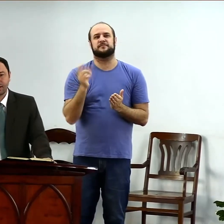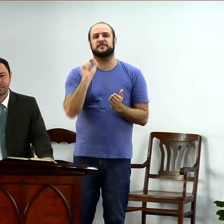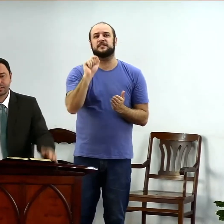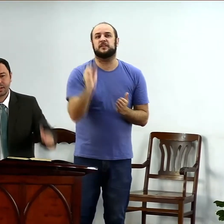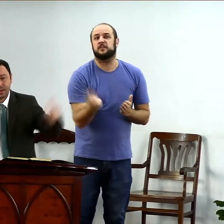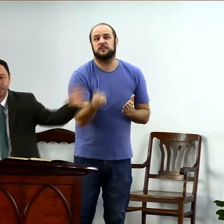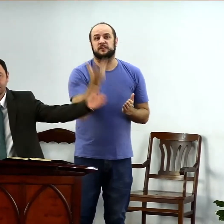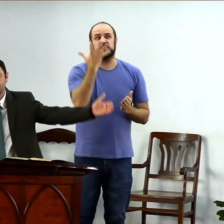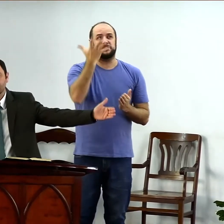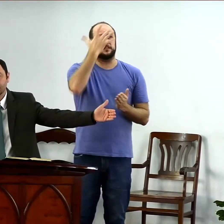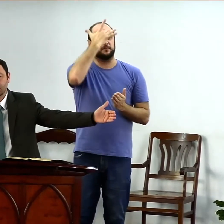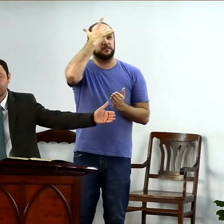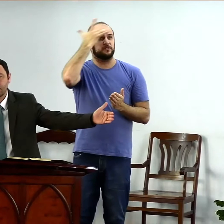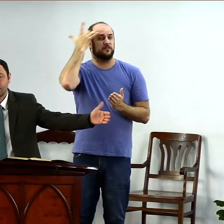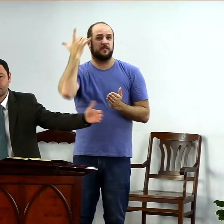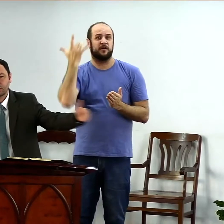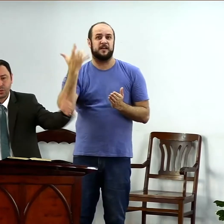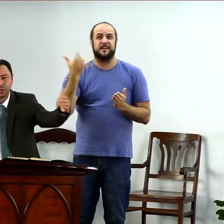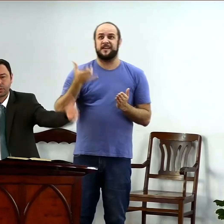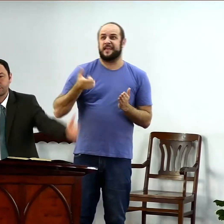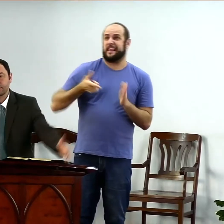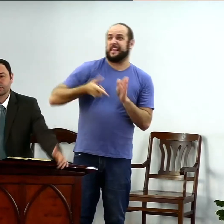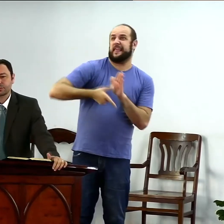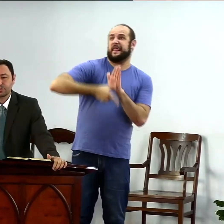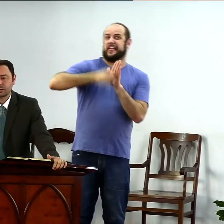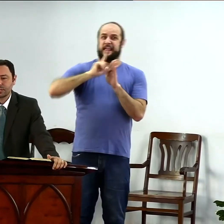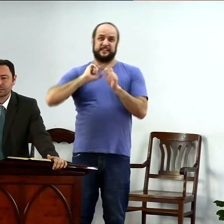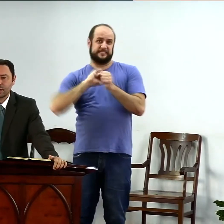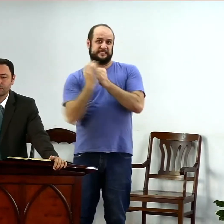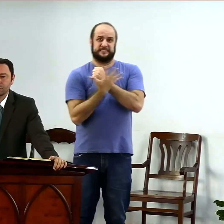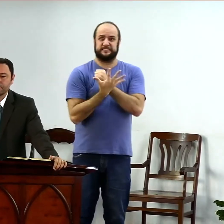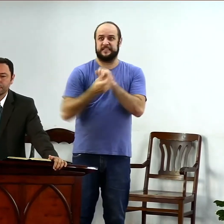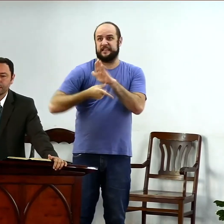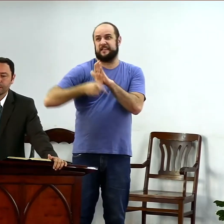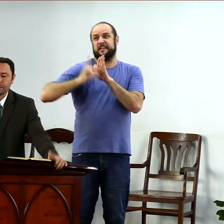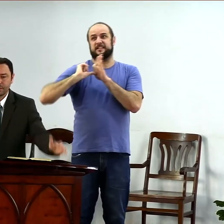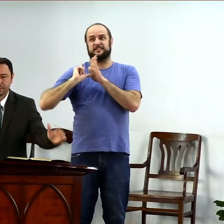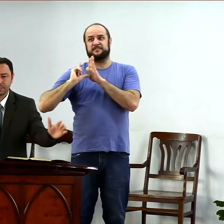por aqueles que antes mesmo do coronavírus